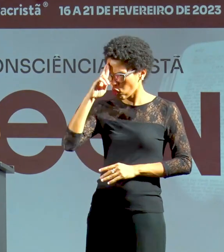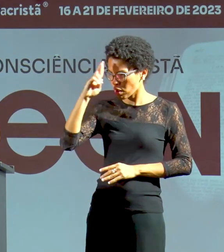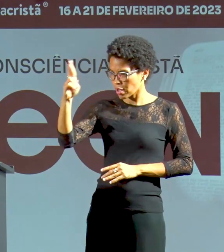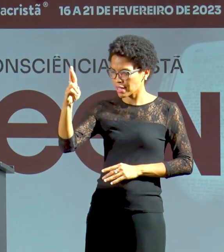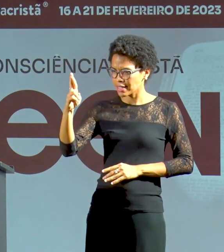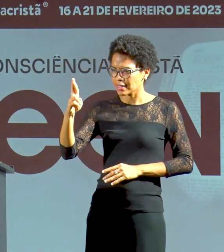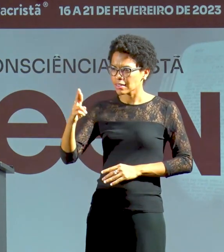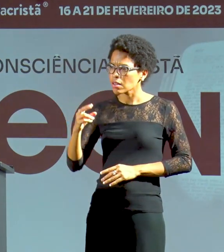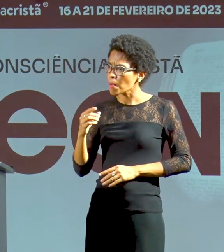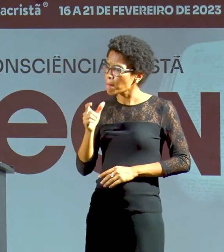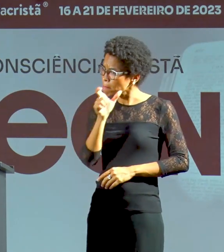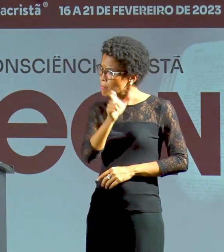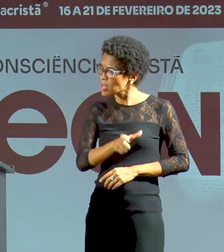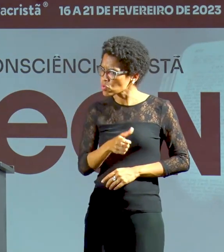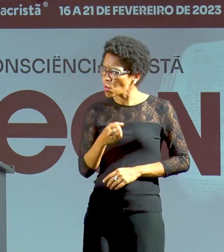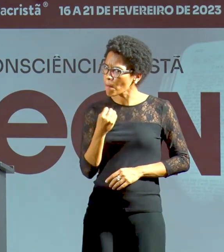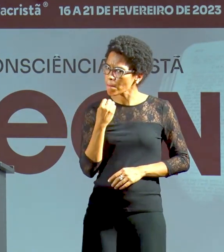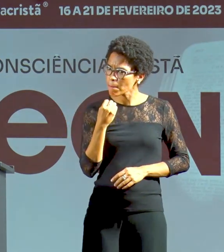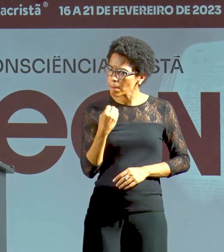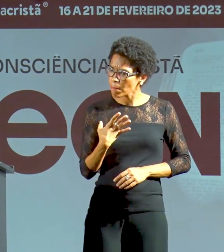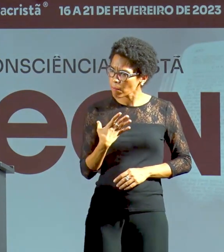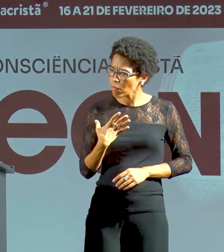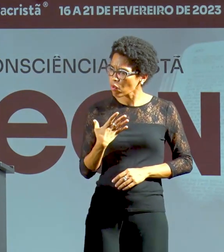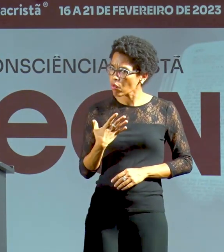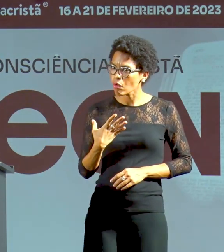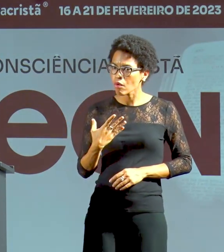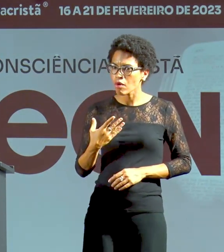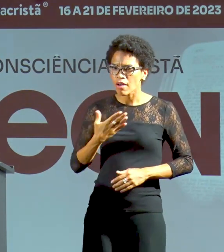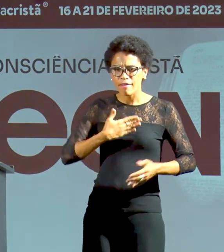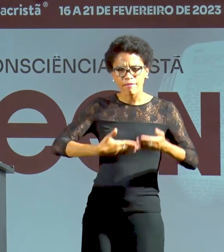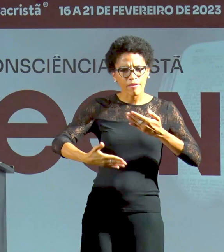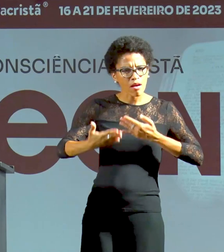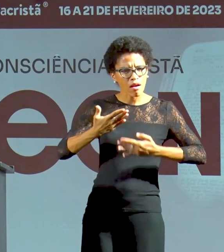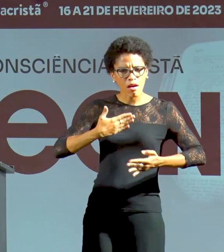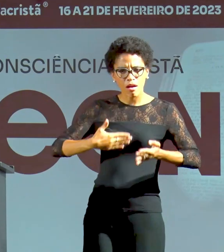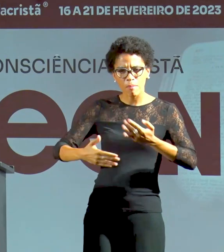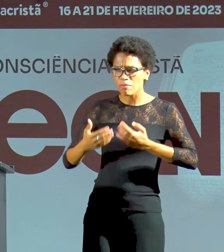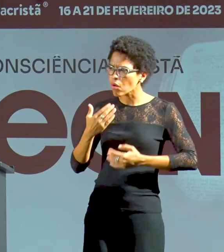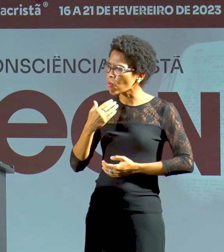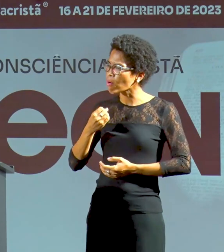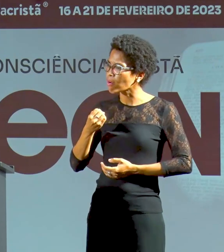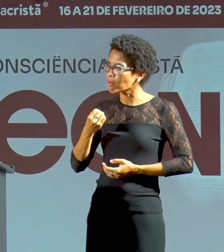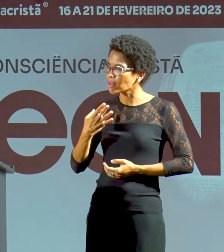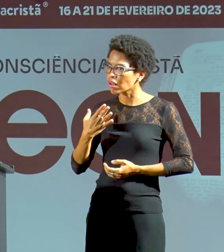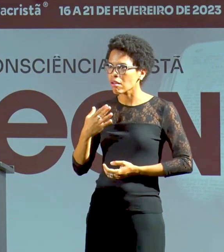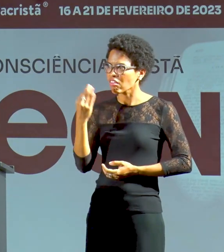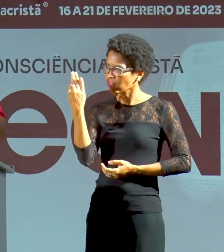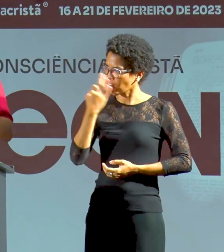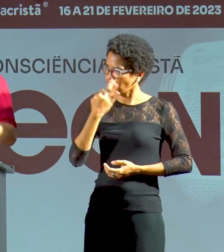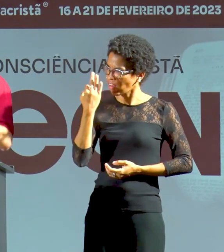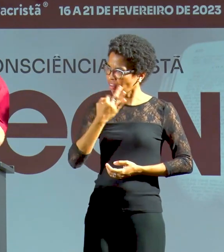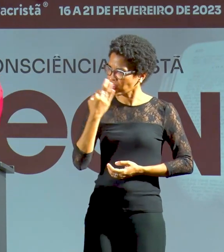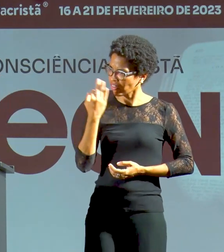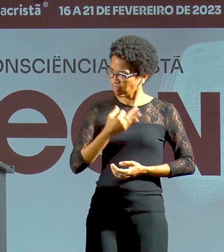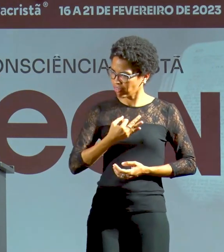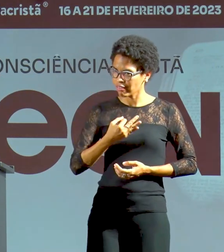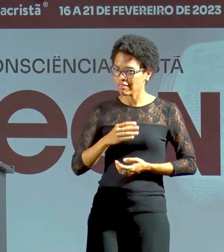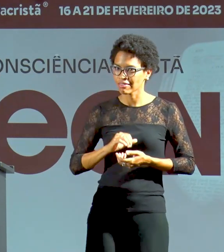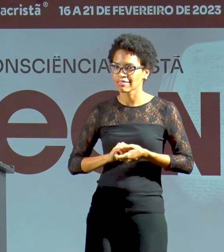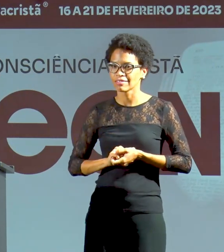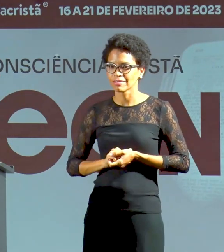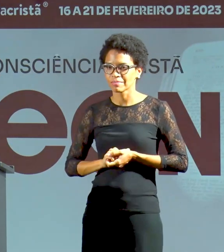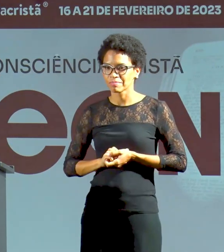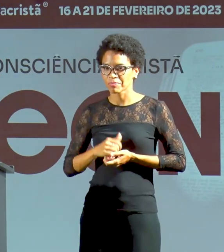generoso me tratou tão bem inclusive olha um homem lindo viu lindo lindo e aí